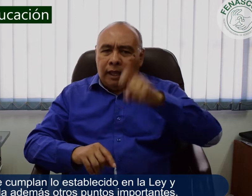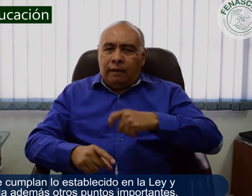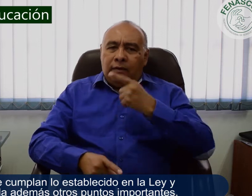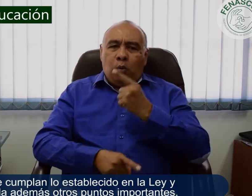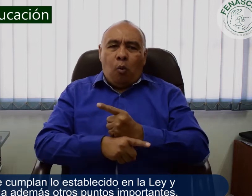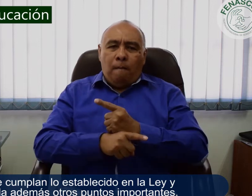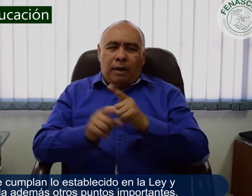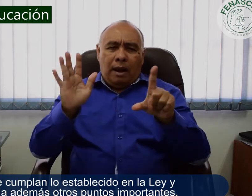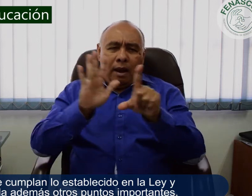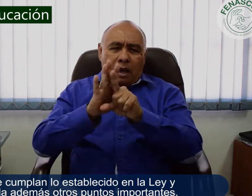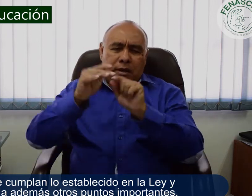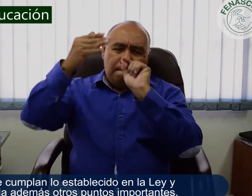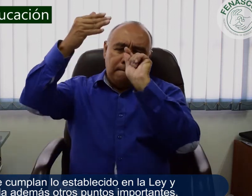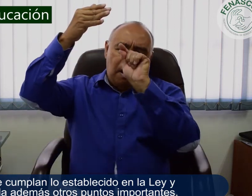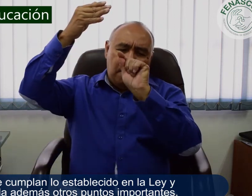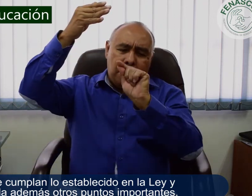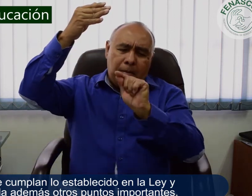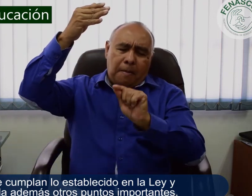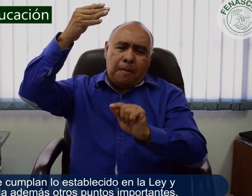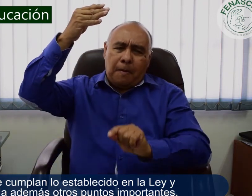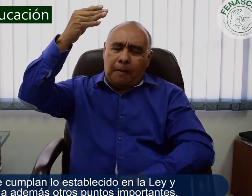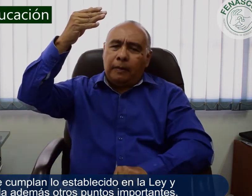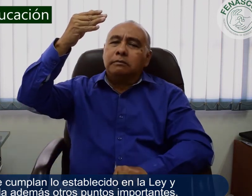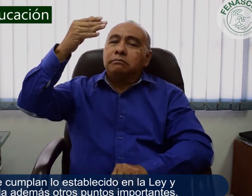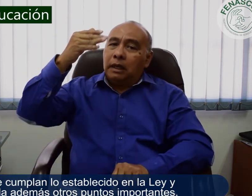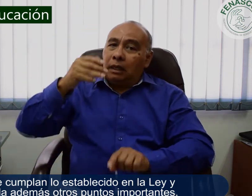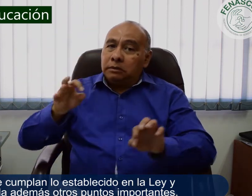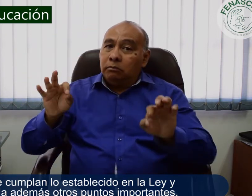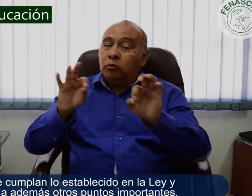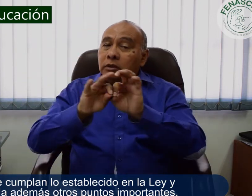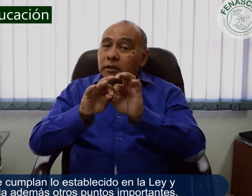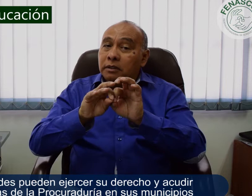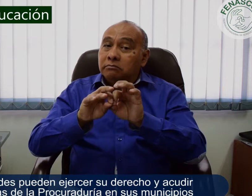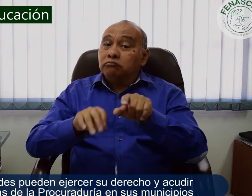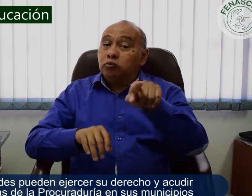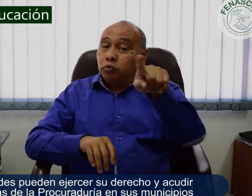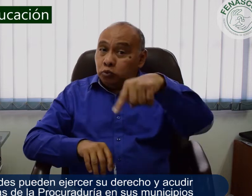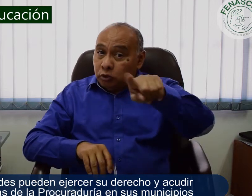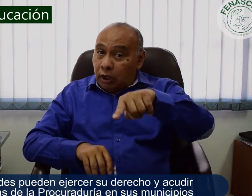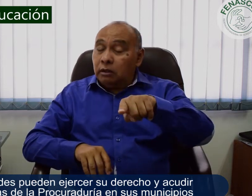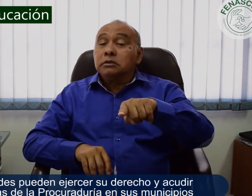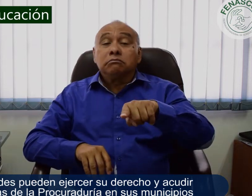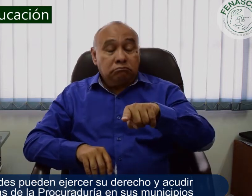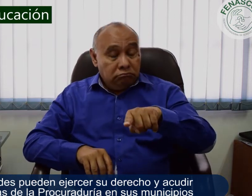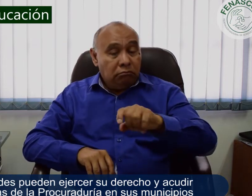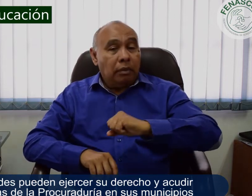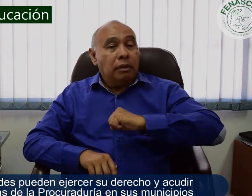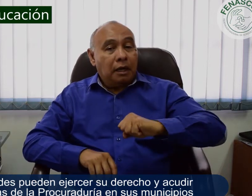cumplan lo establecido en la ley y desarrolla además otros puntos importantes. Todos ustedes pueden ejercer su derecho y